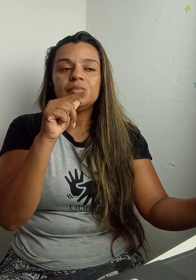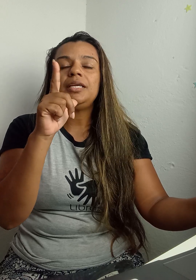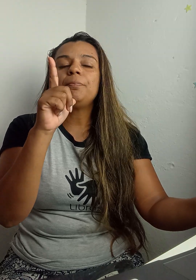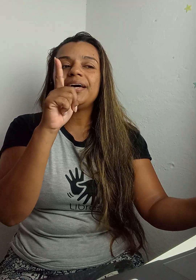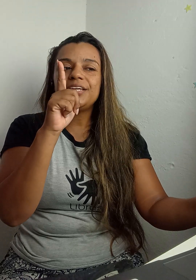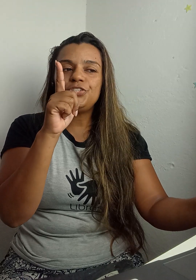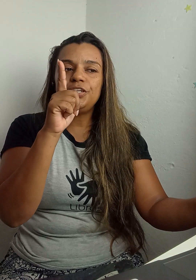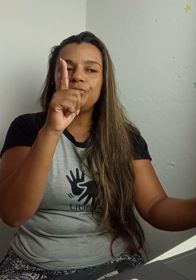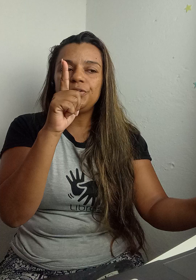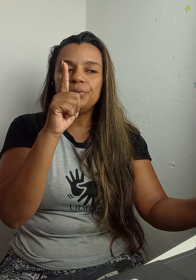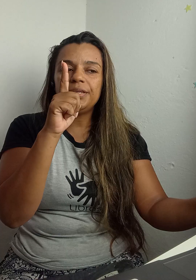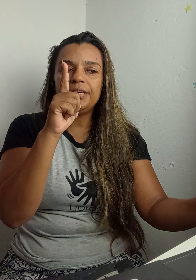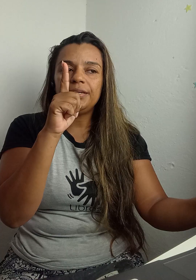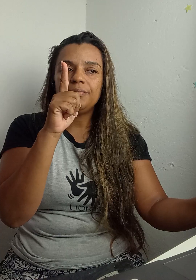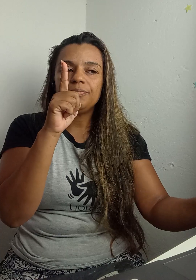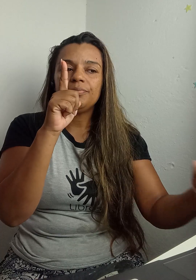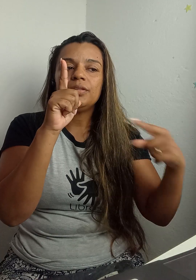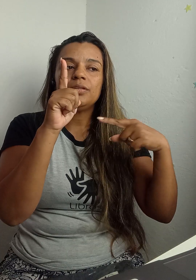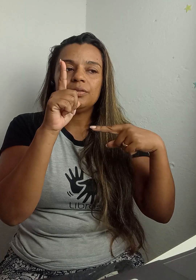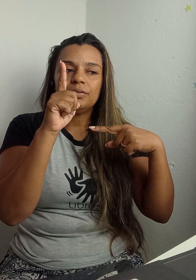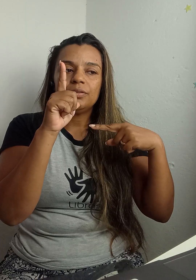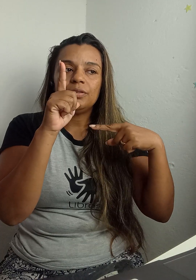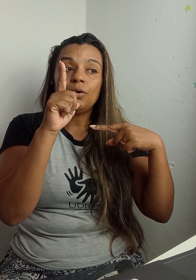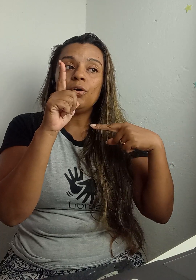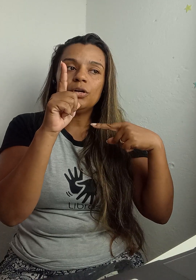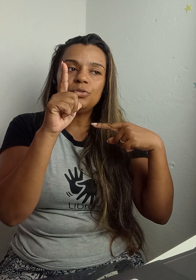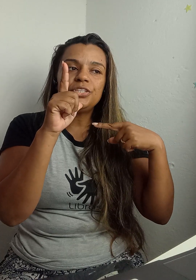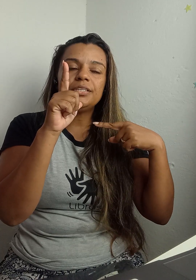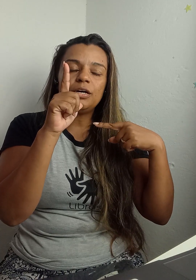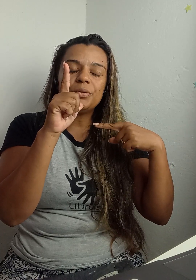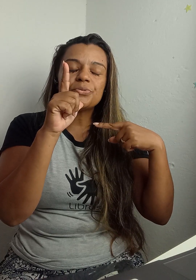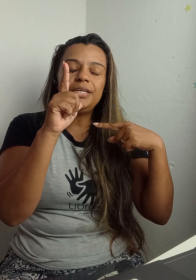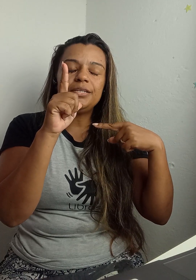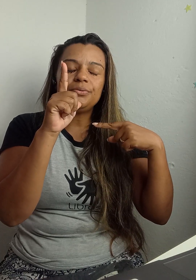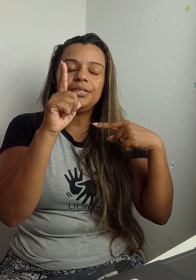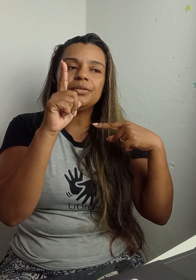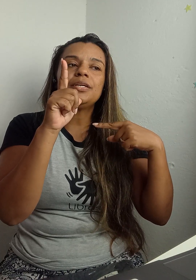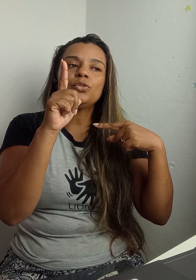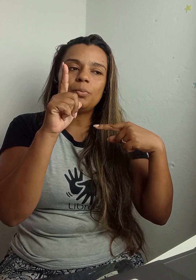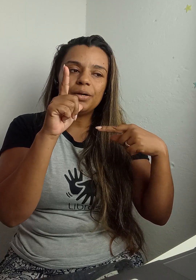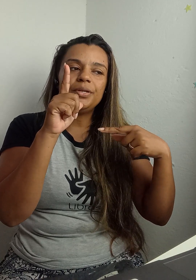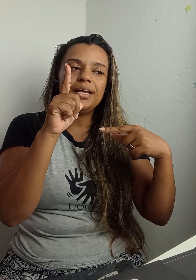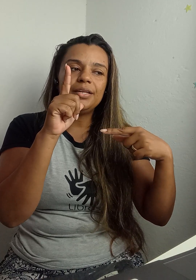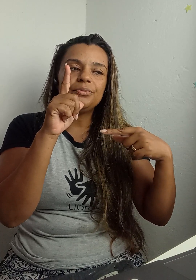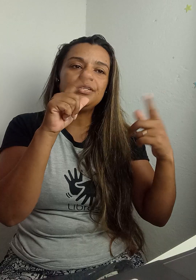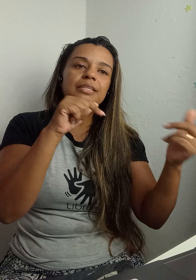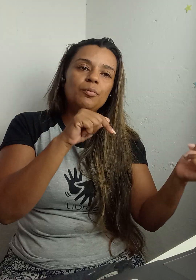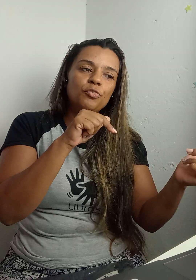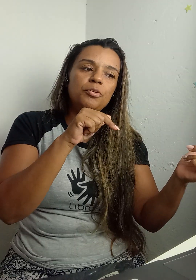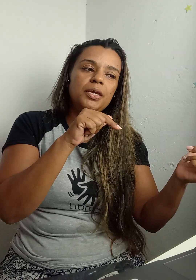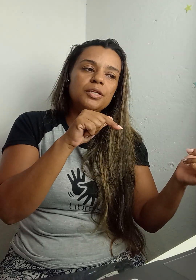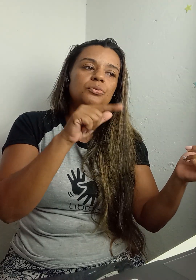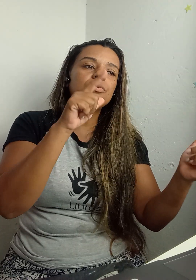E paradinho, virou o quê? Órgão genital masculino. Então tem que tomar cuidado. Se tem movimento,